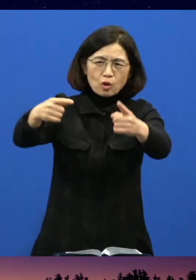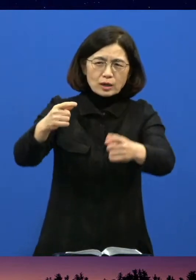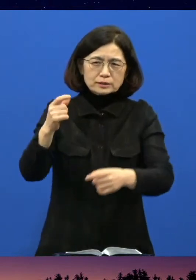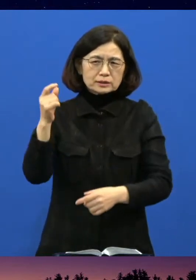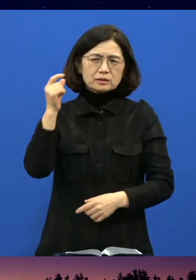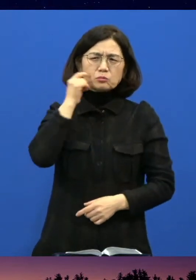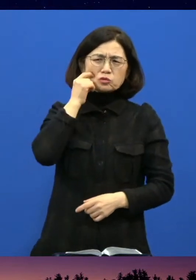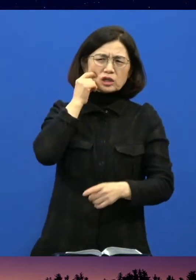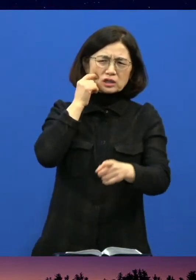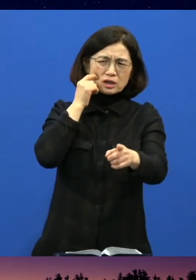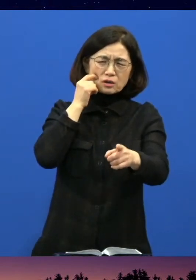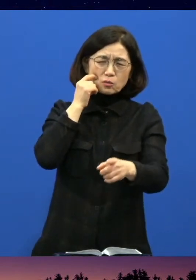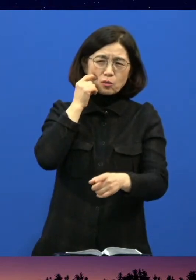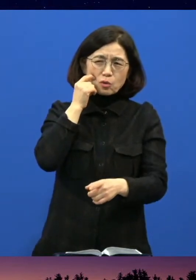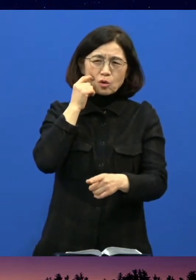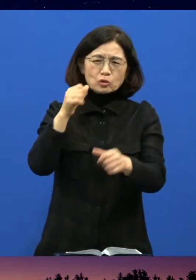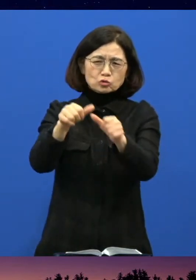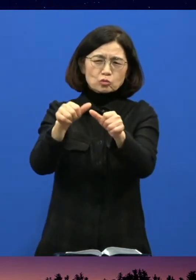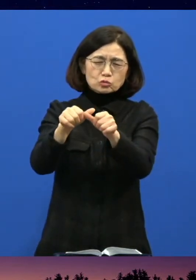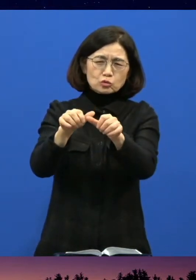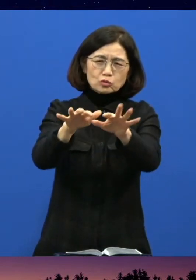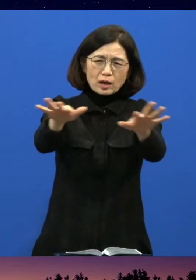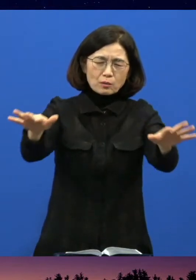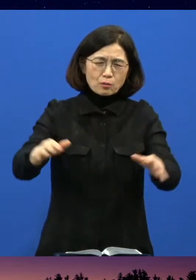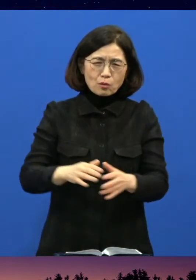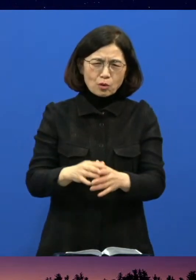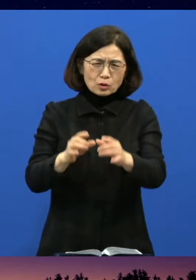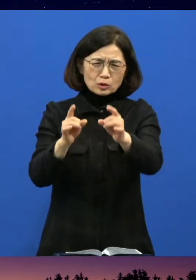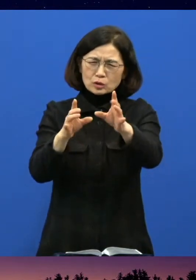되는 거다.